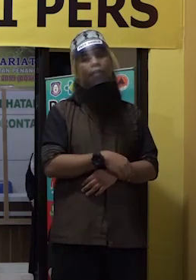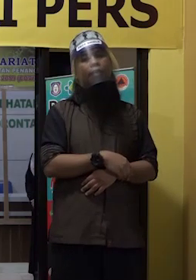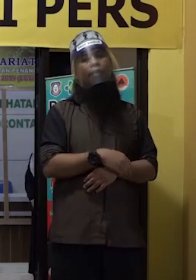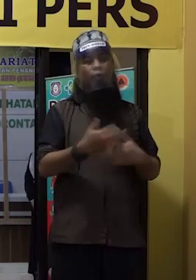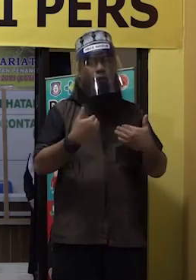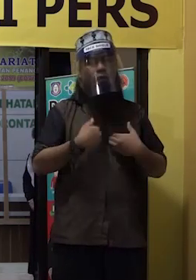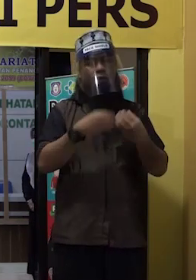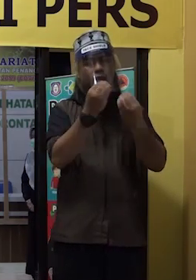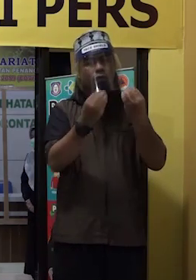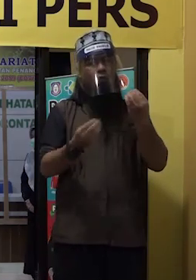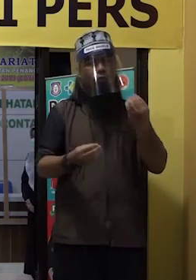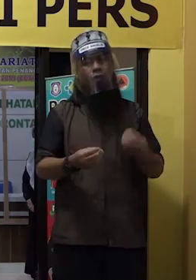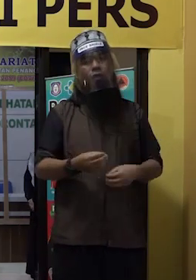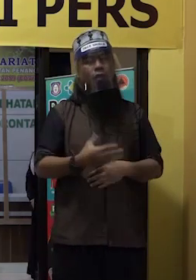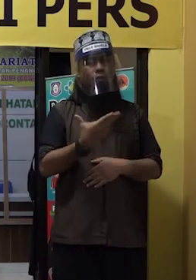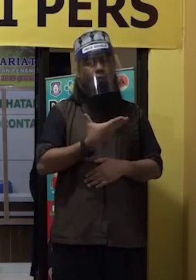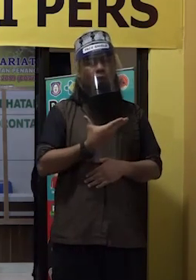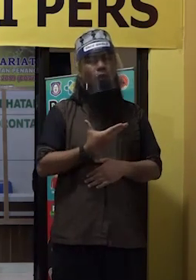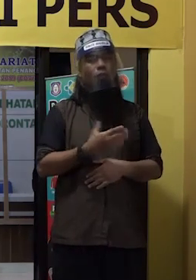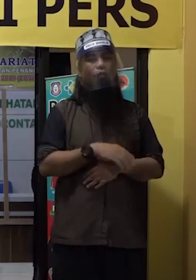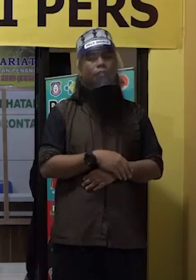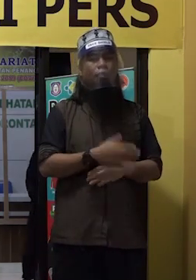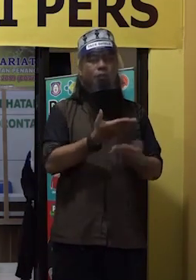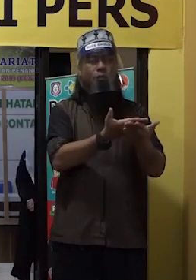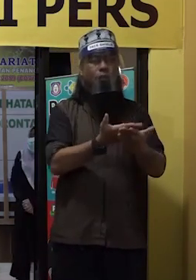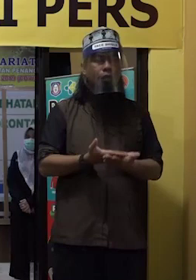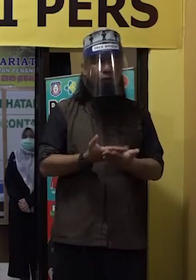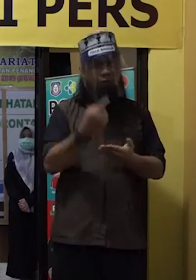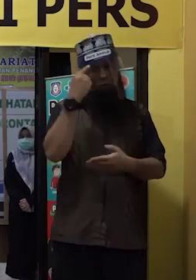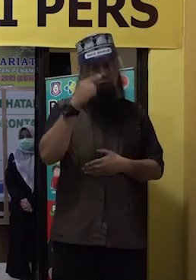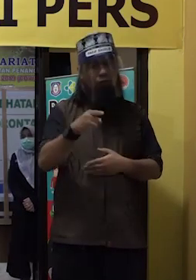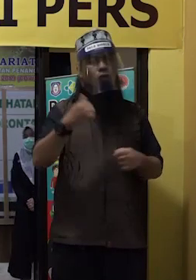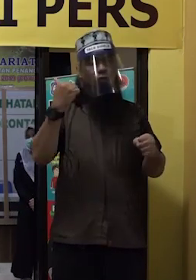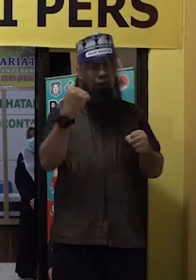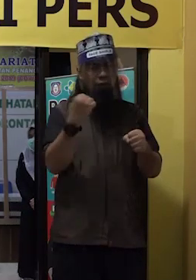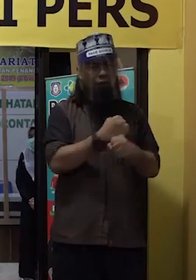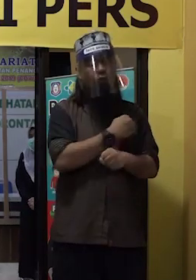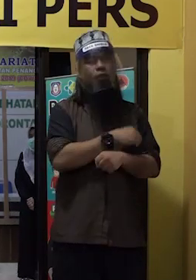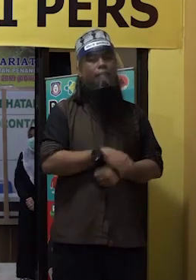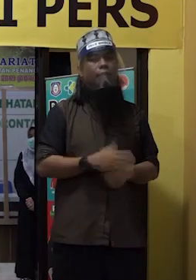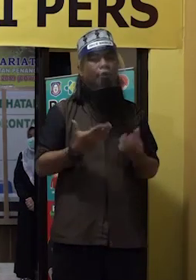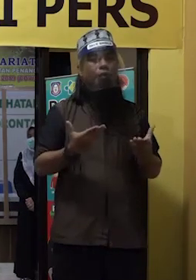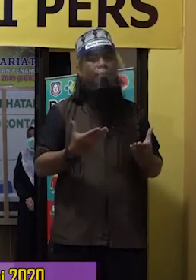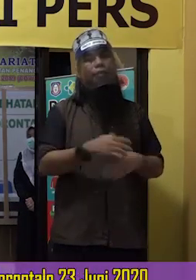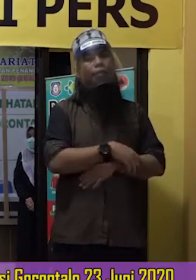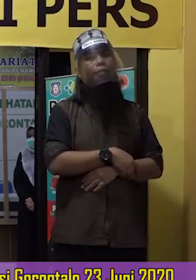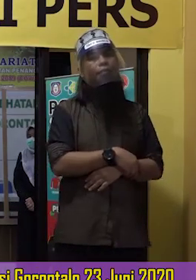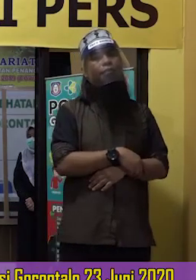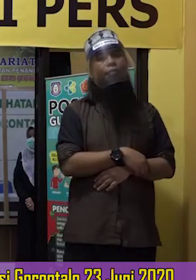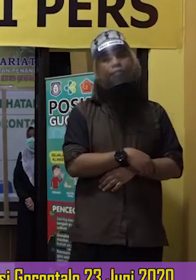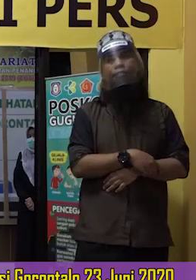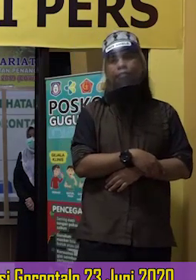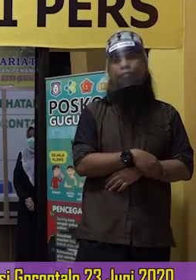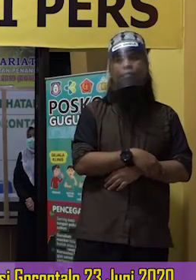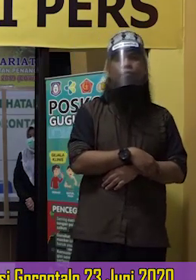dengan pasien tersebut, maka kami diminta maupun tidak diminta kami akan tracking. Ya. Dan itu tidak bayar, Pak?